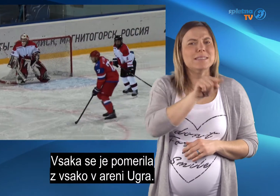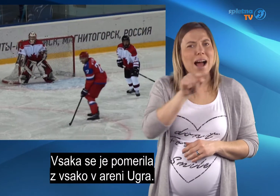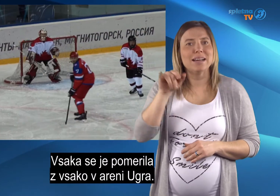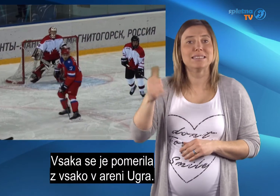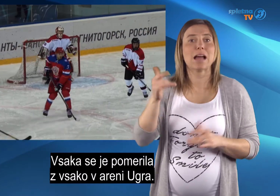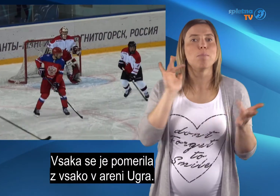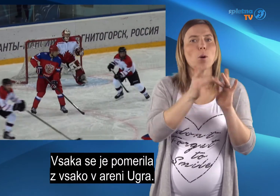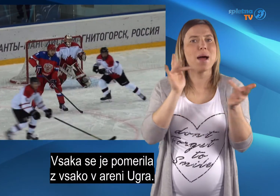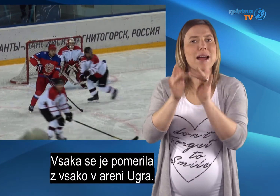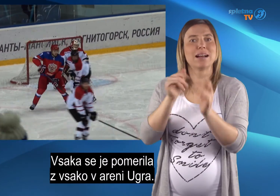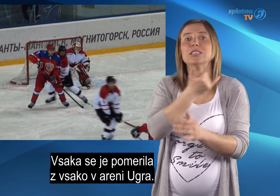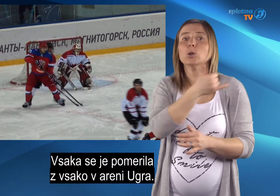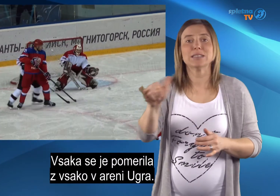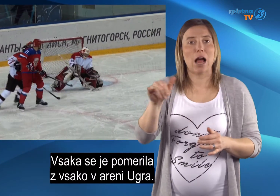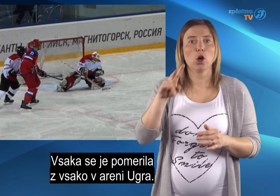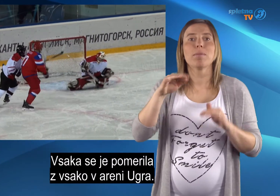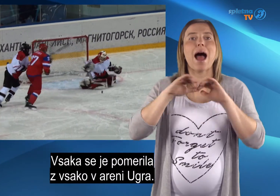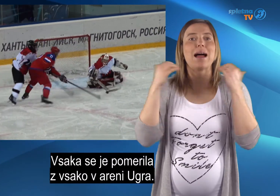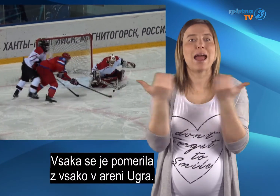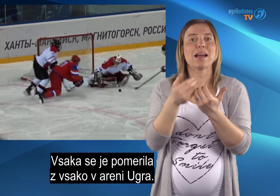Vsaka se je pomerila z vsako v areni Ugra.